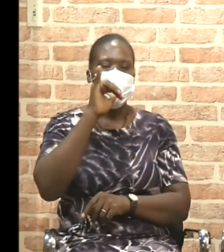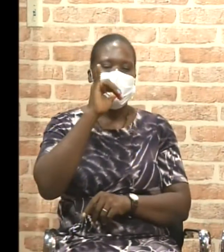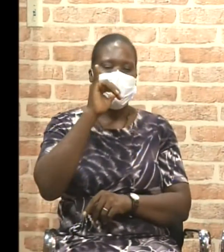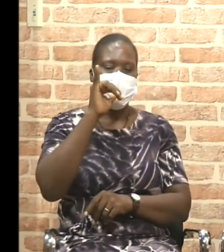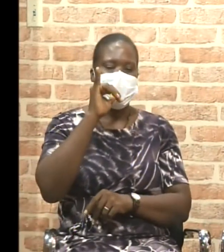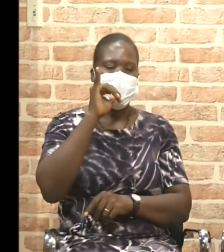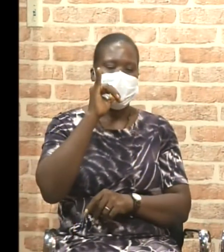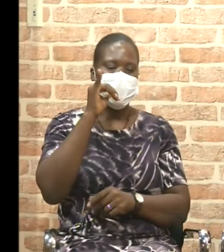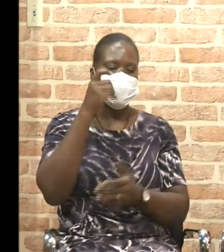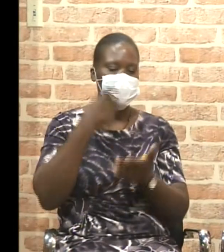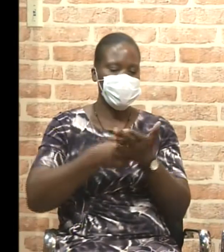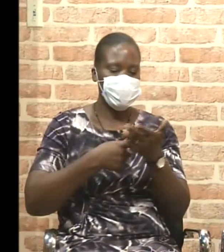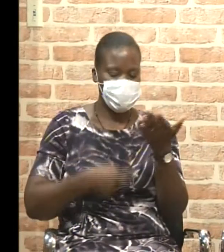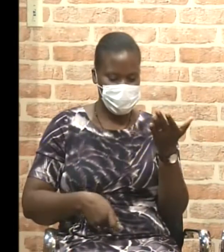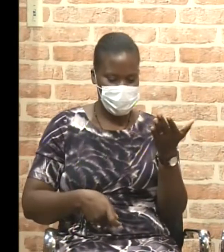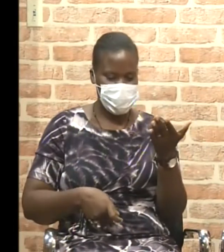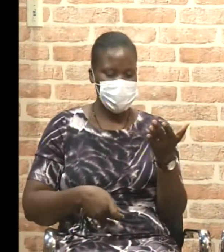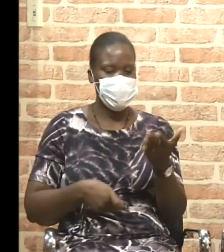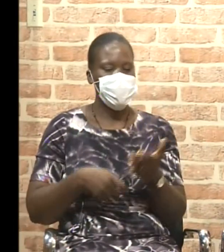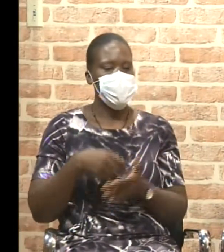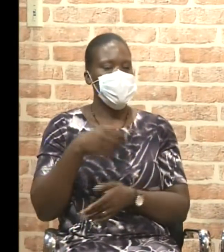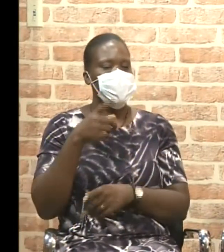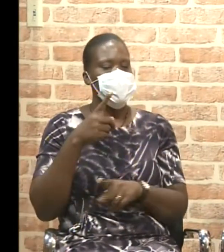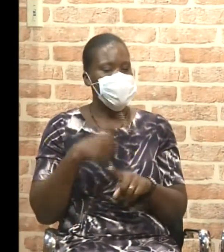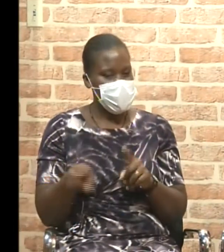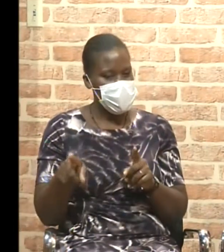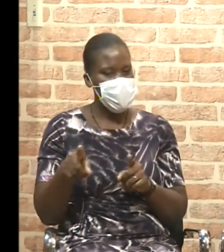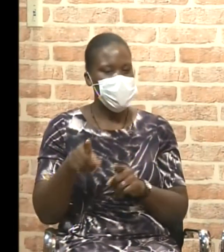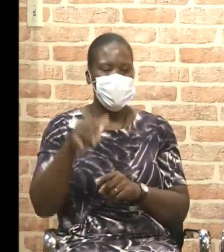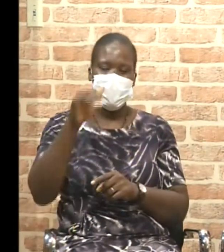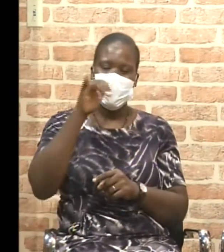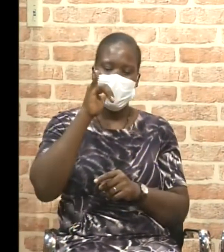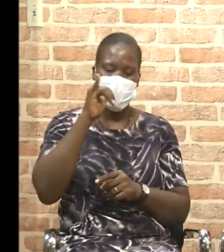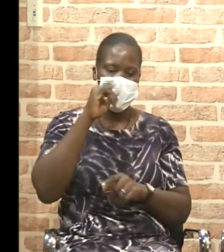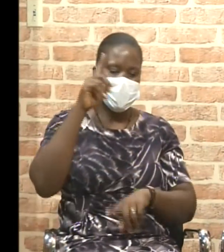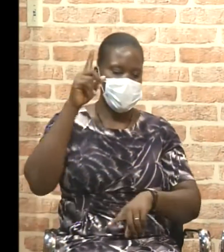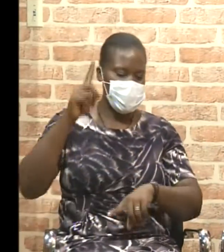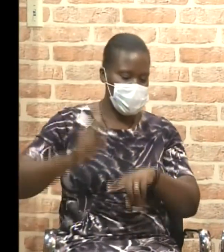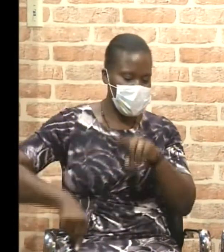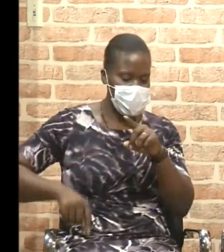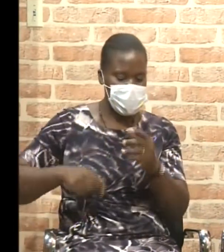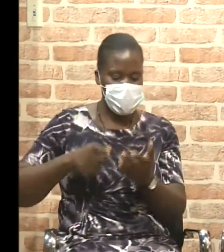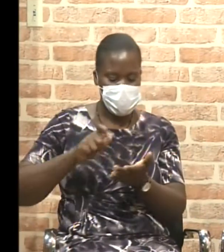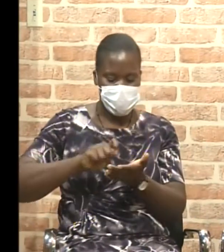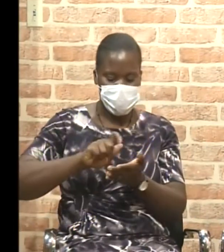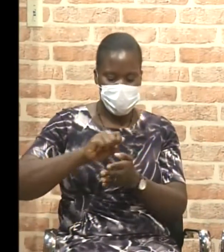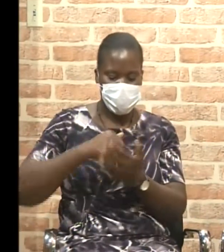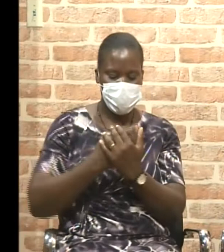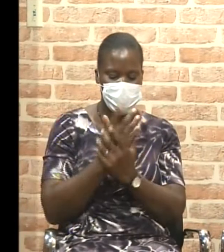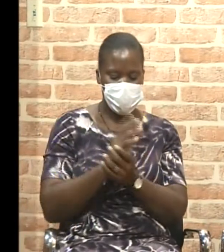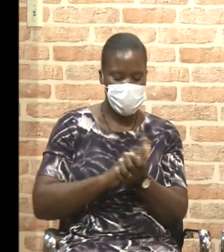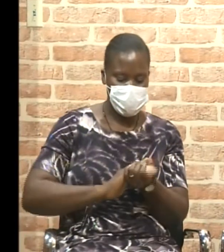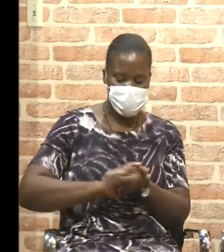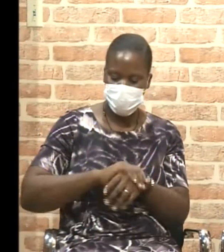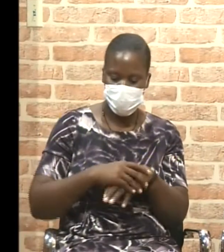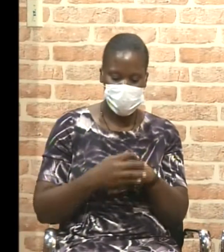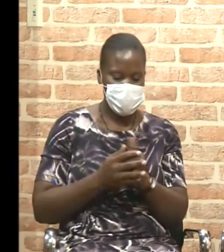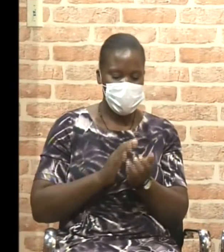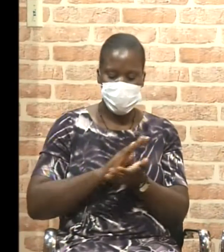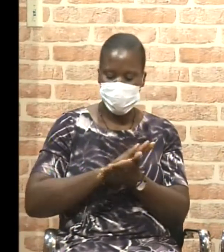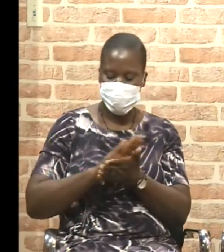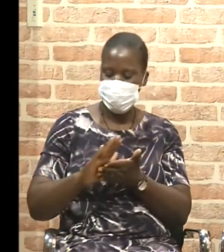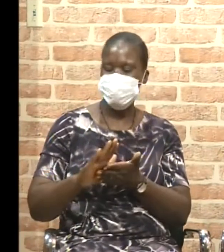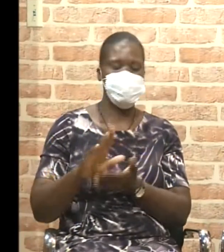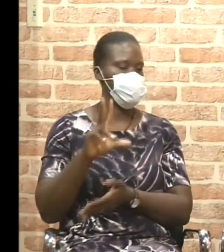et propre mais monde en vrai. Même si on a un bureau, après quelques secondes, on passe en sanitaire, on va essayer de l'eau sale qui bon. Donc